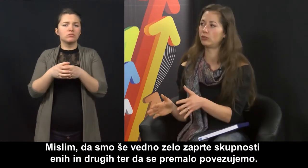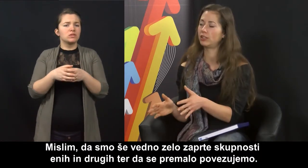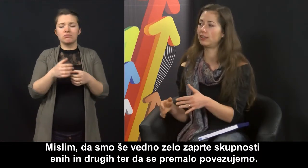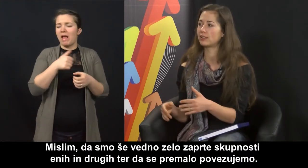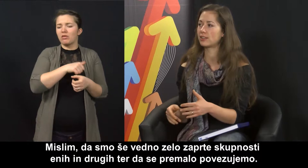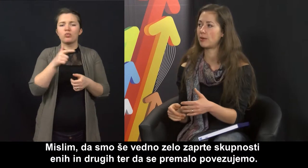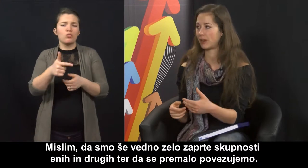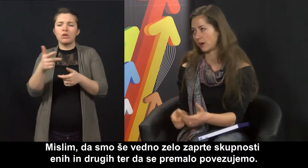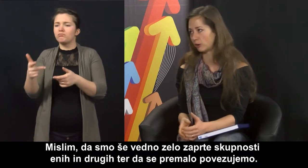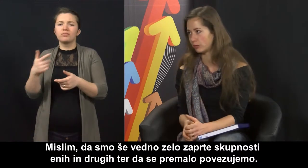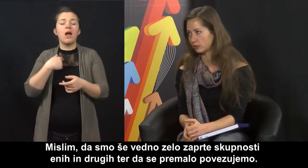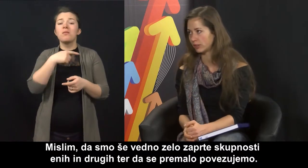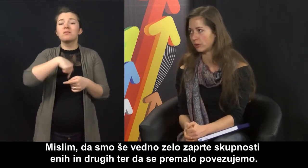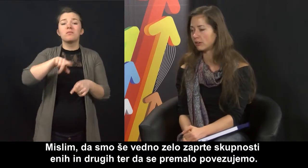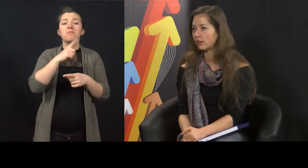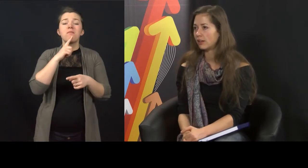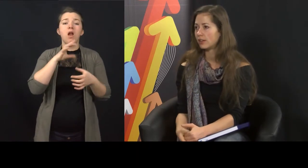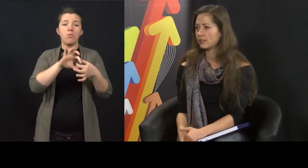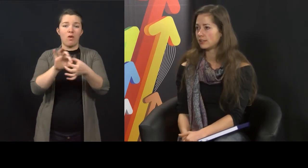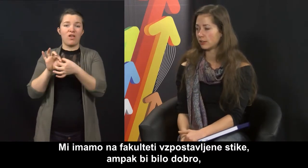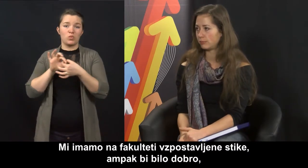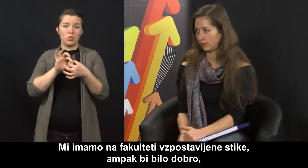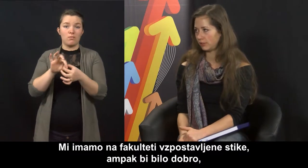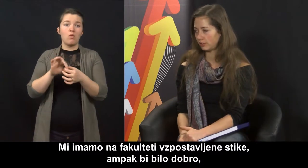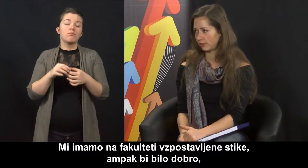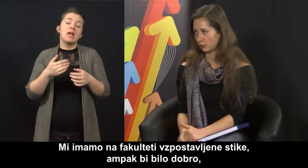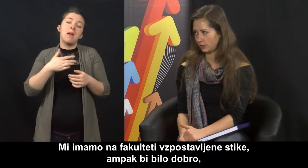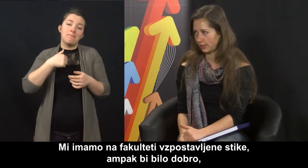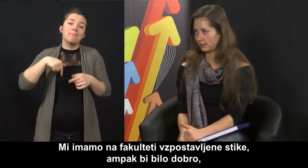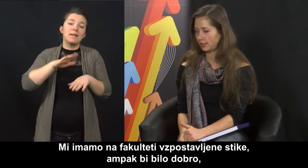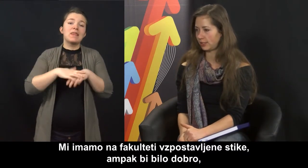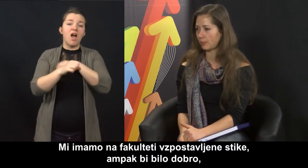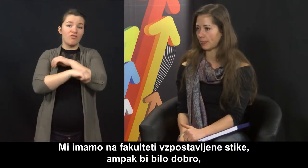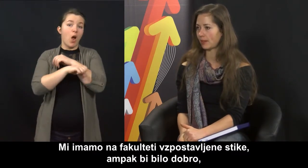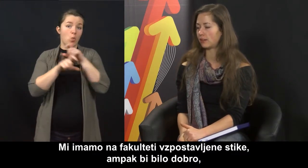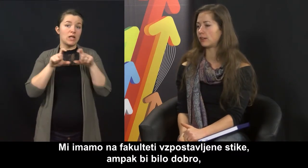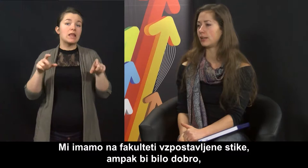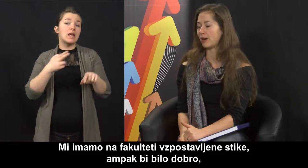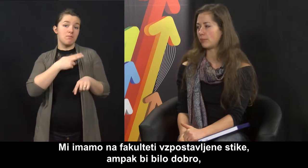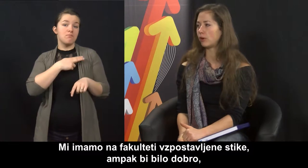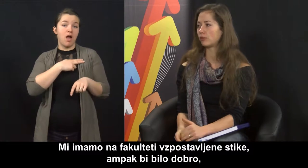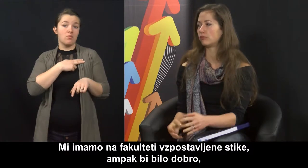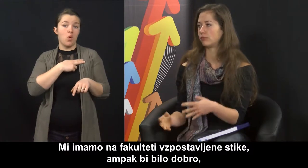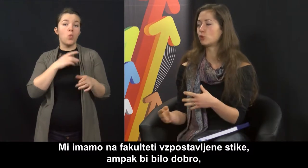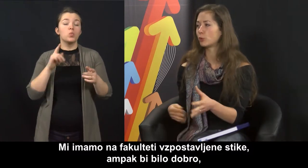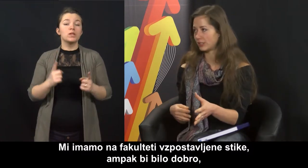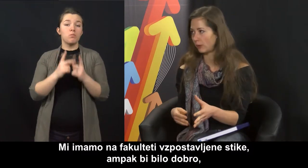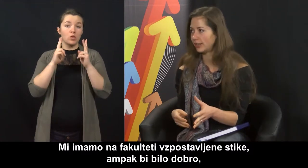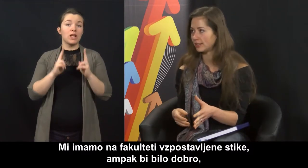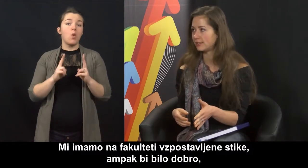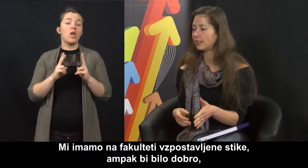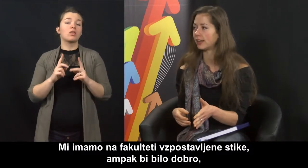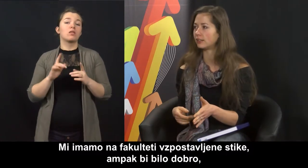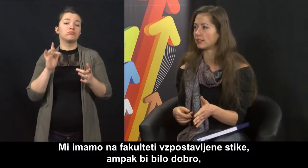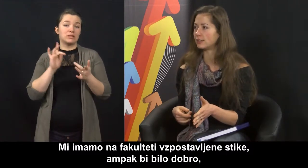in drugih in da se premalo povezujemo. Sicer mi na fakulteti imamo